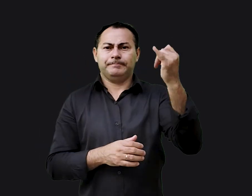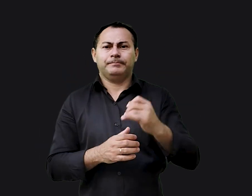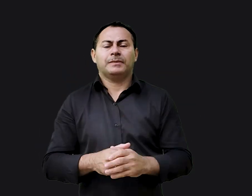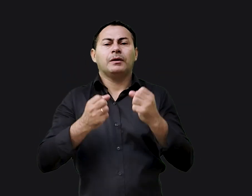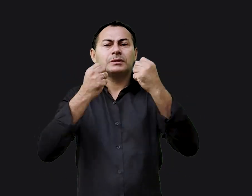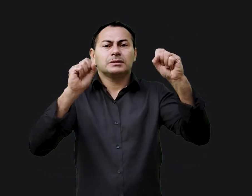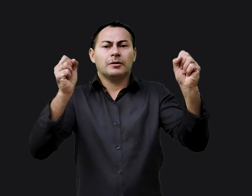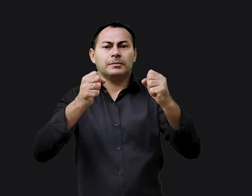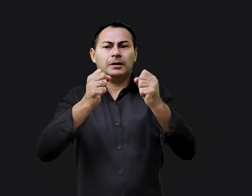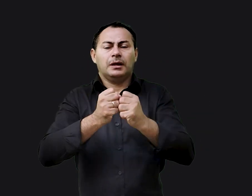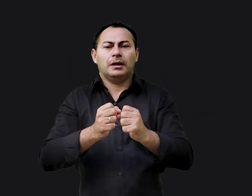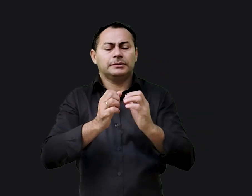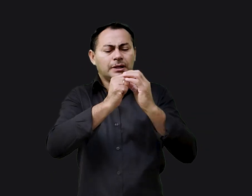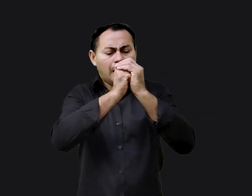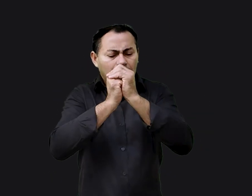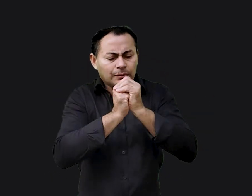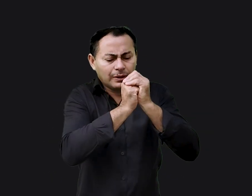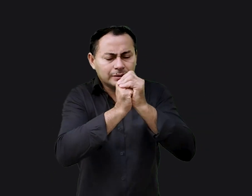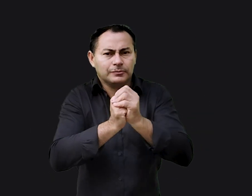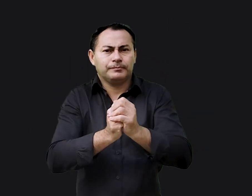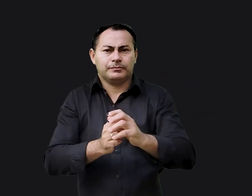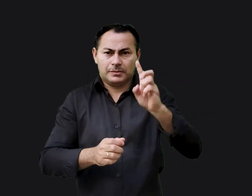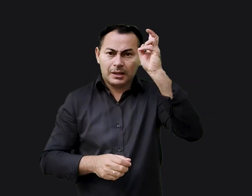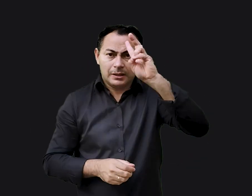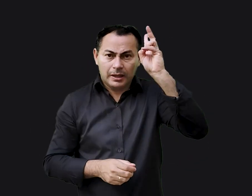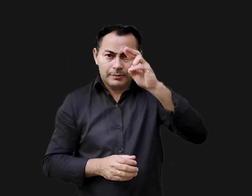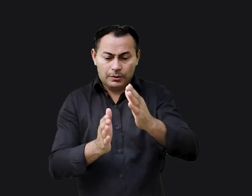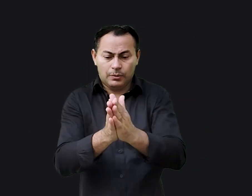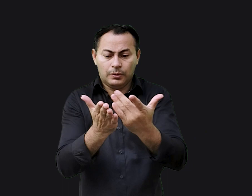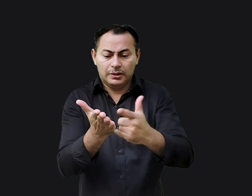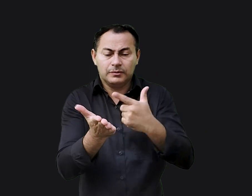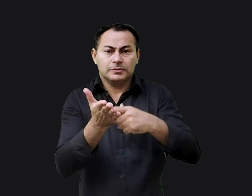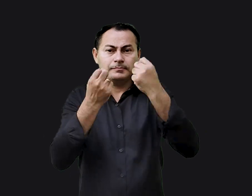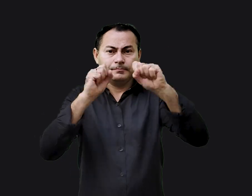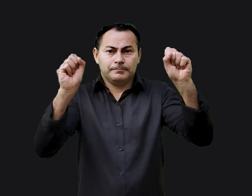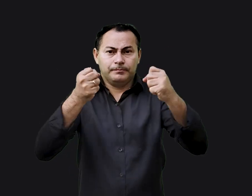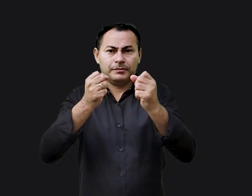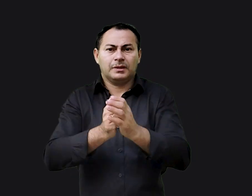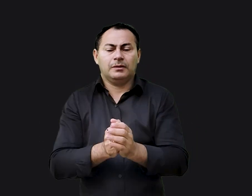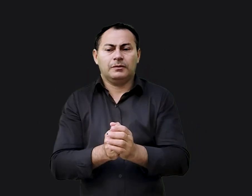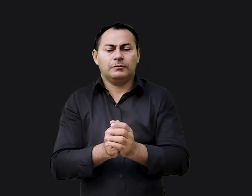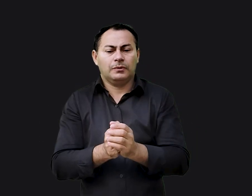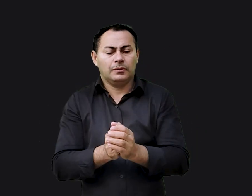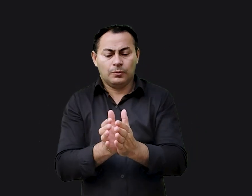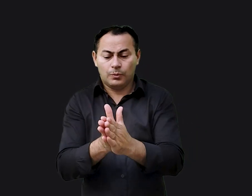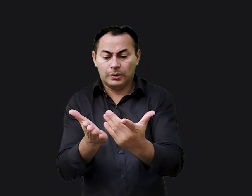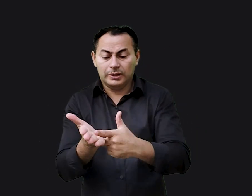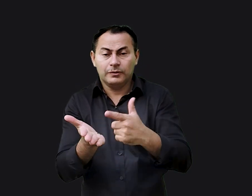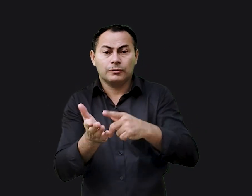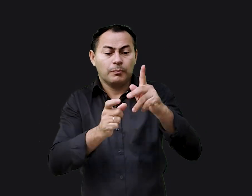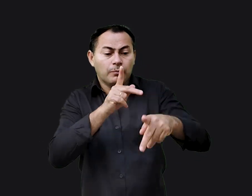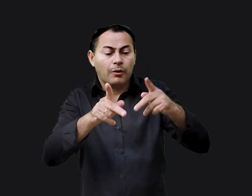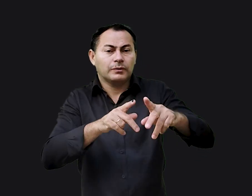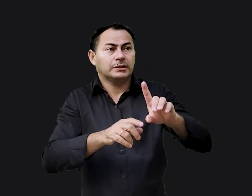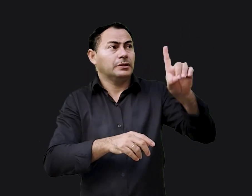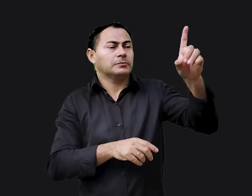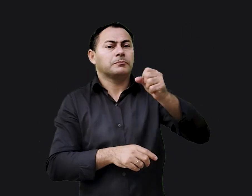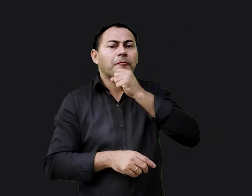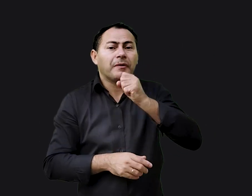muito importante é o salmo de adoração lembre-se o livro de Salmos foi o Hinário do Povo de Deus do